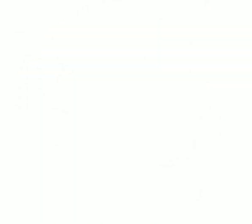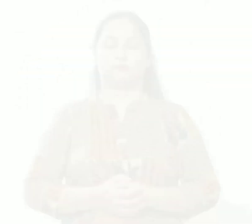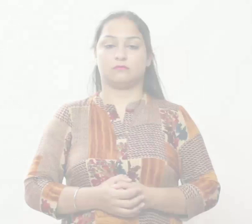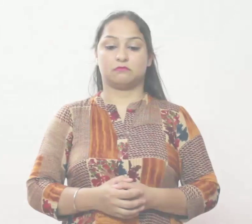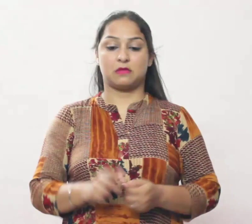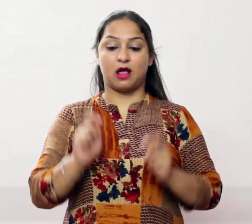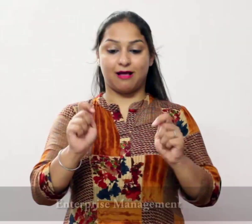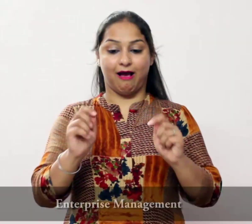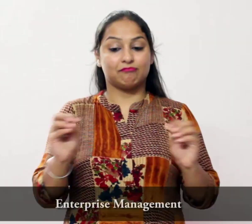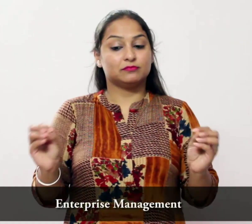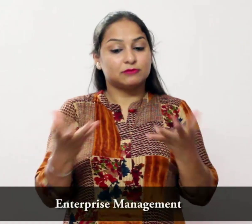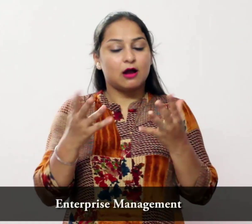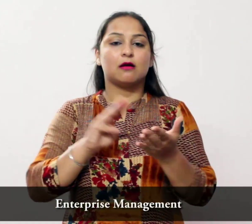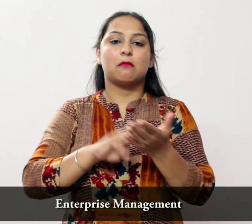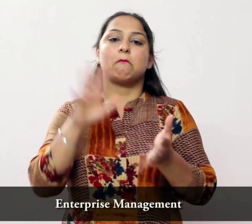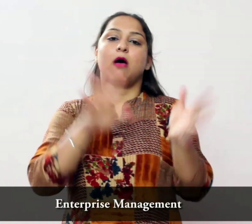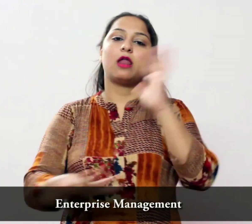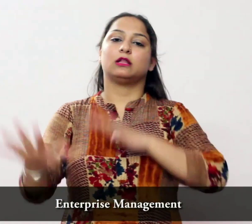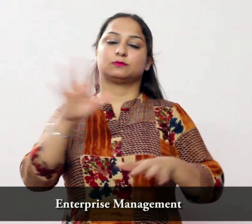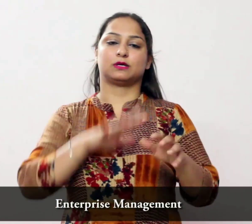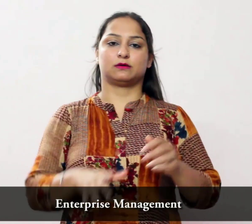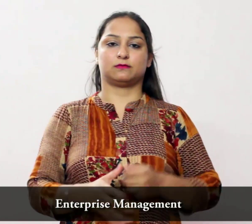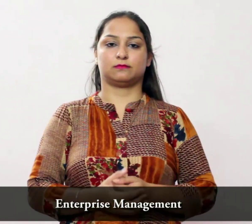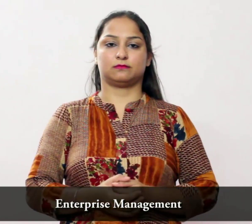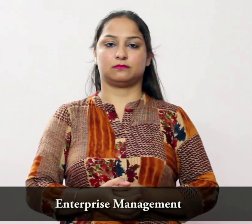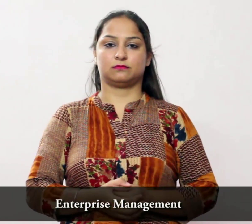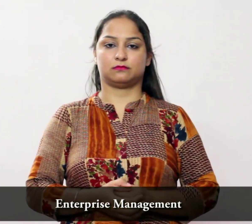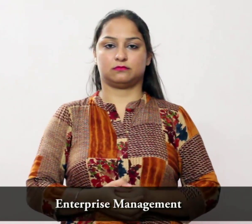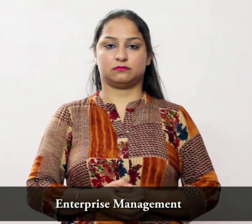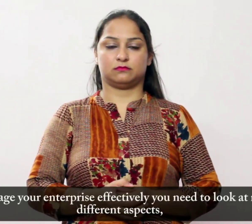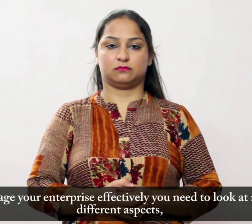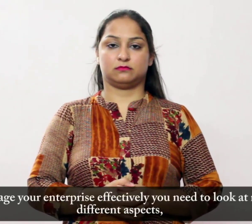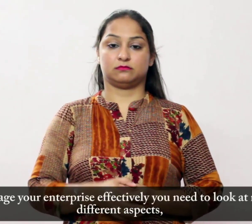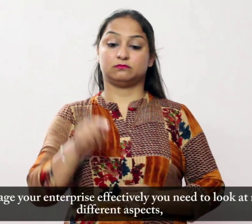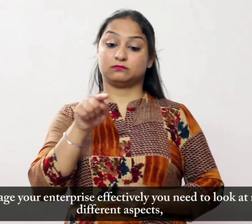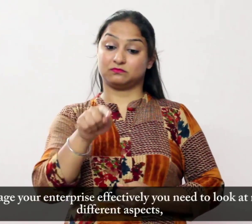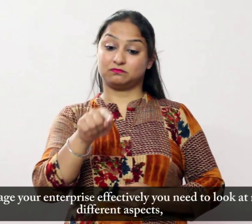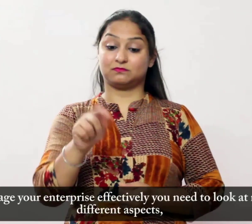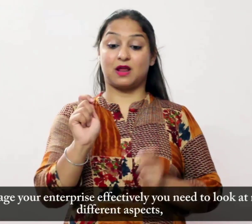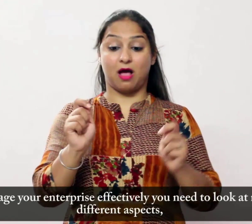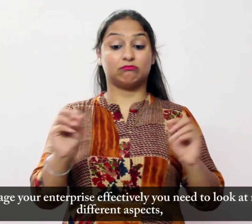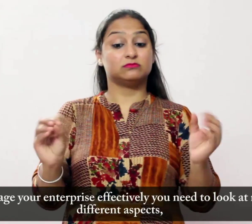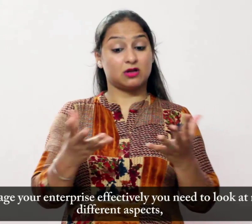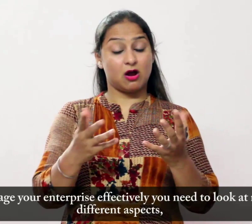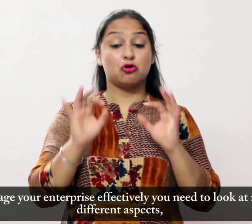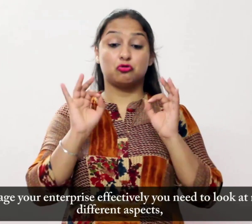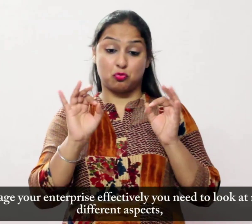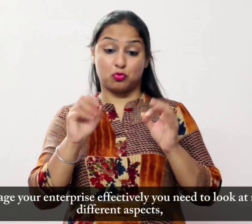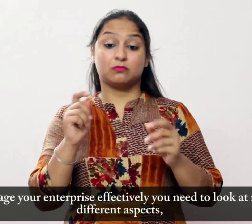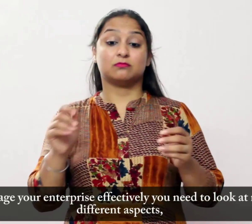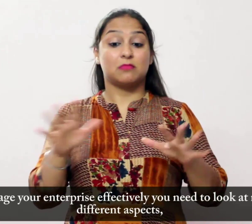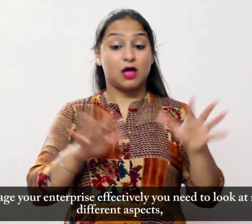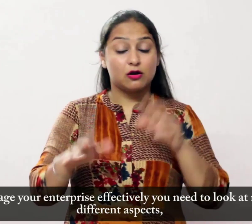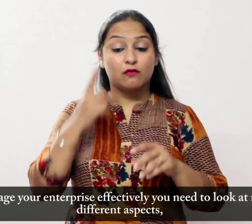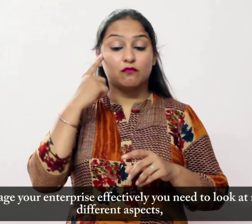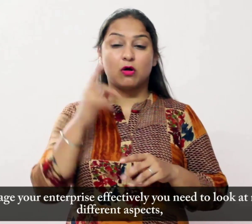उद्यम प्रबंधन। अपने उद्यम को प्रभावी ढंग से प्रबंधित करने के लिए आपको कई अलग